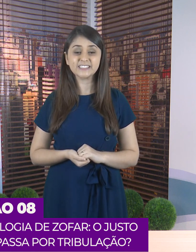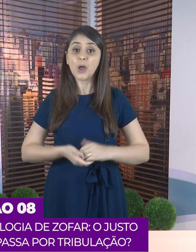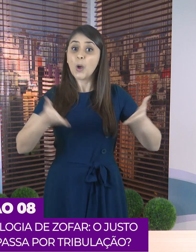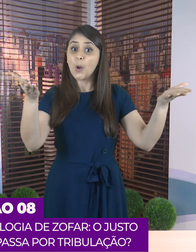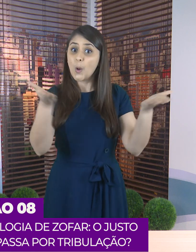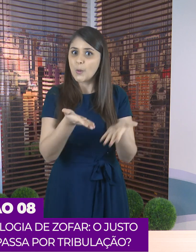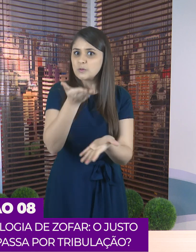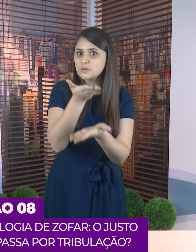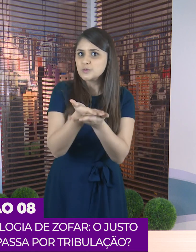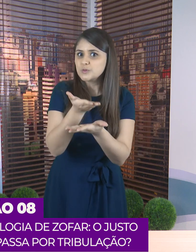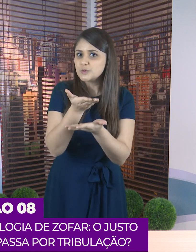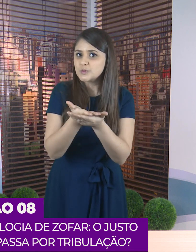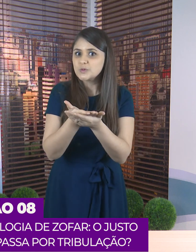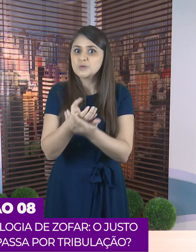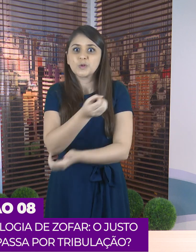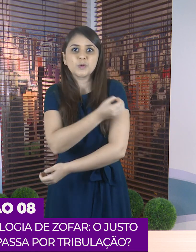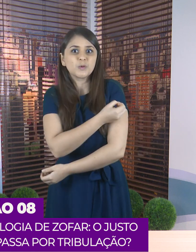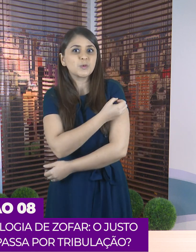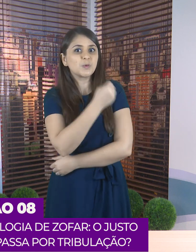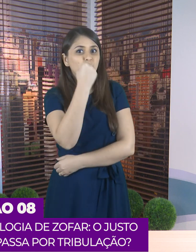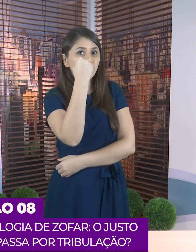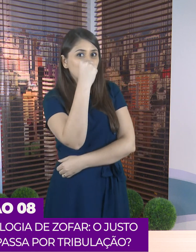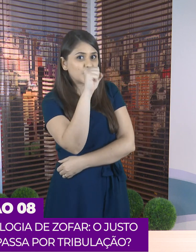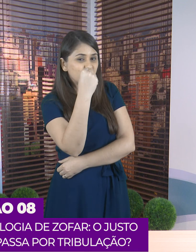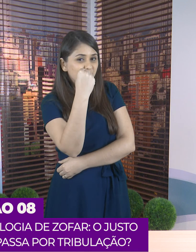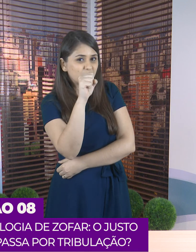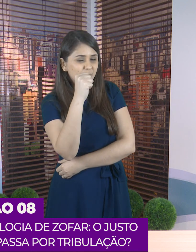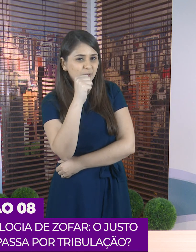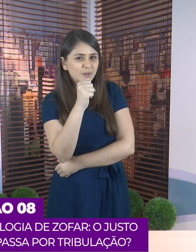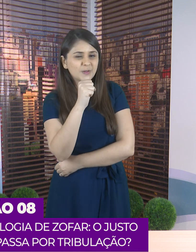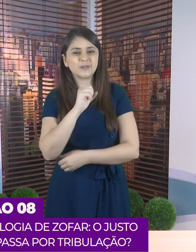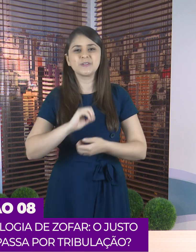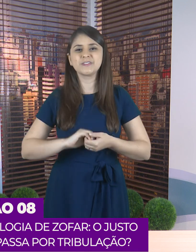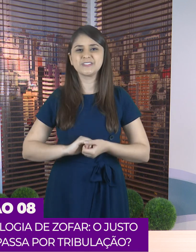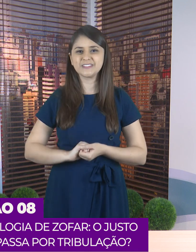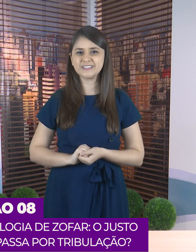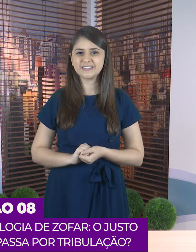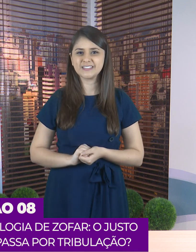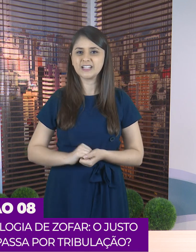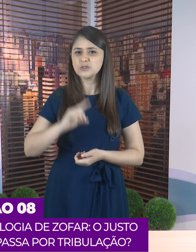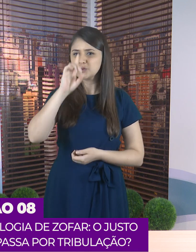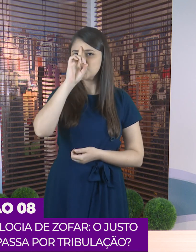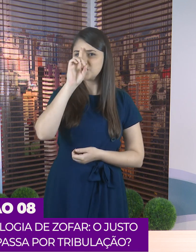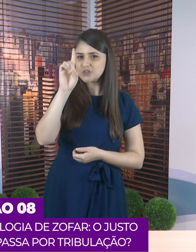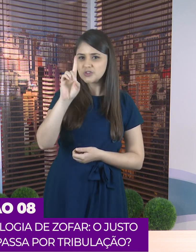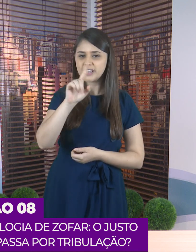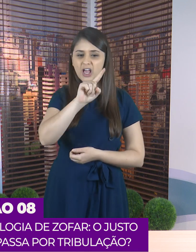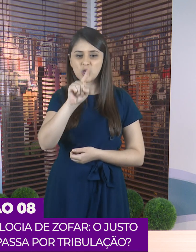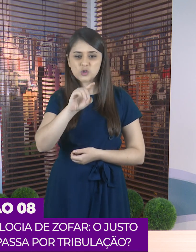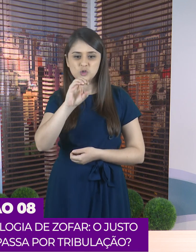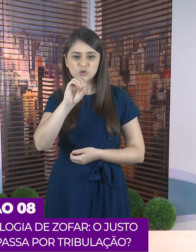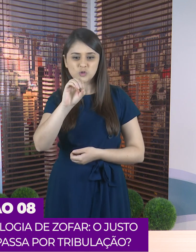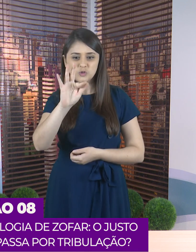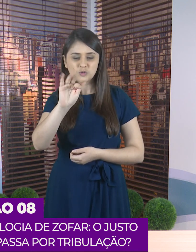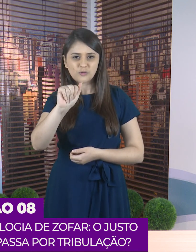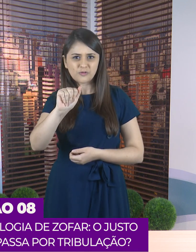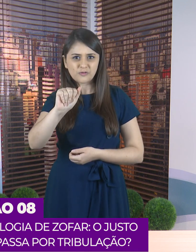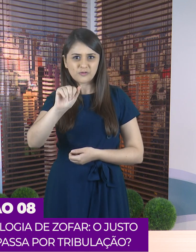por tribulação? O texto áureo está em Jó, capítulo 11, versículo 18. Assim diz a